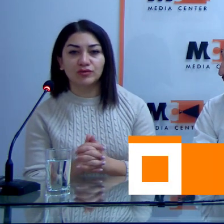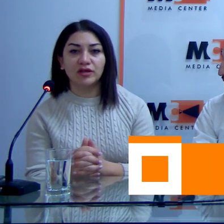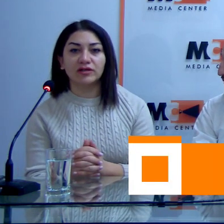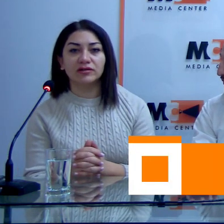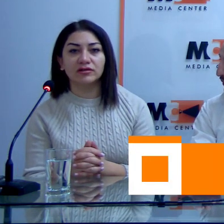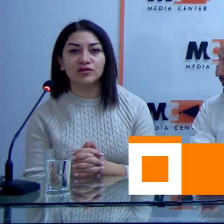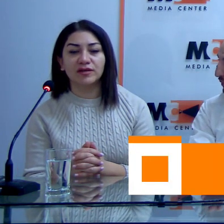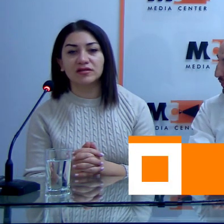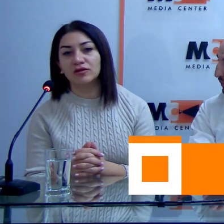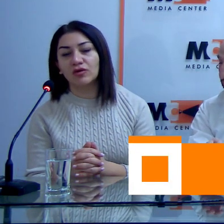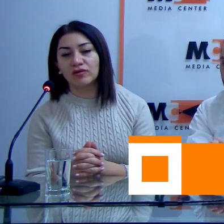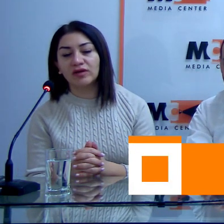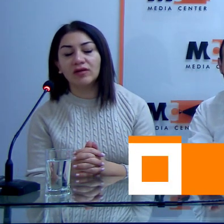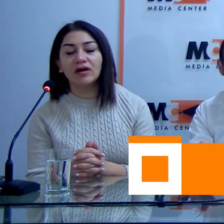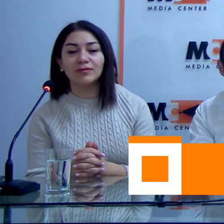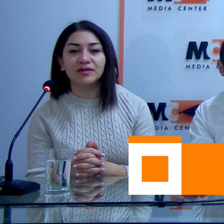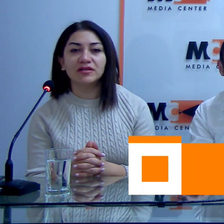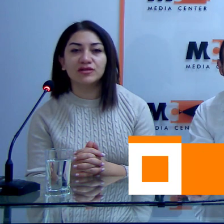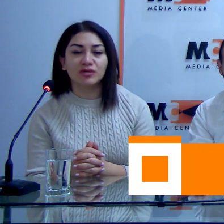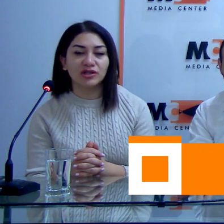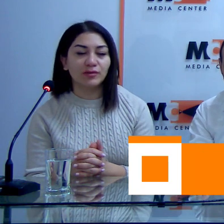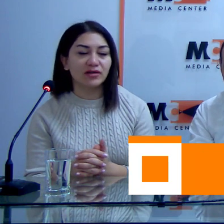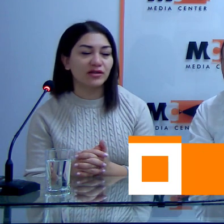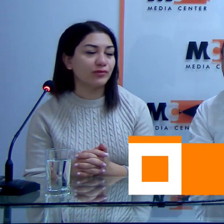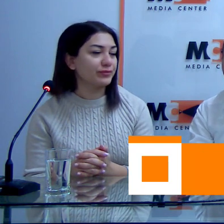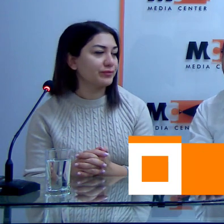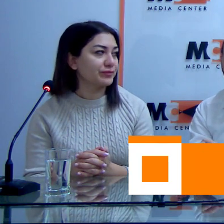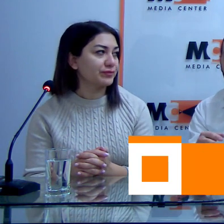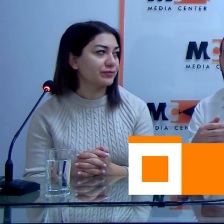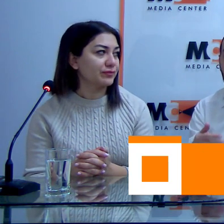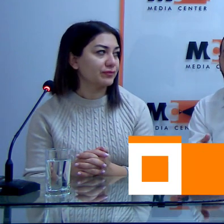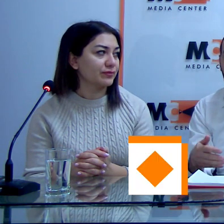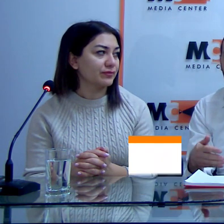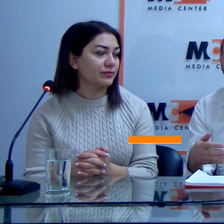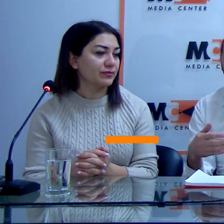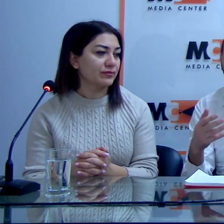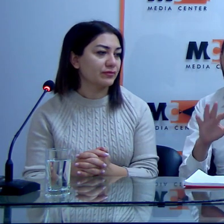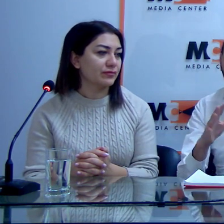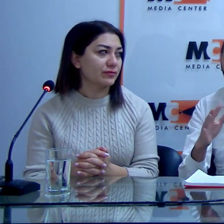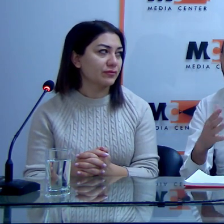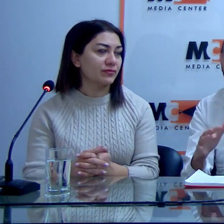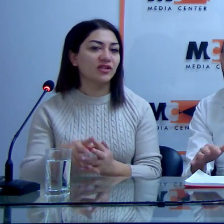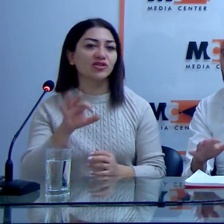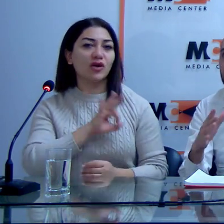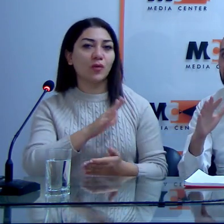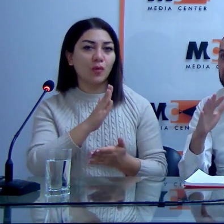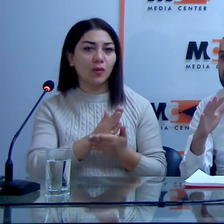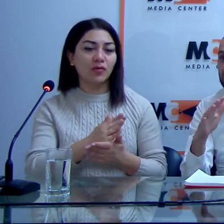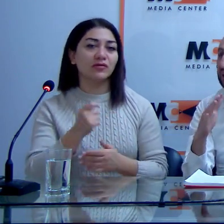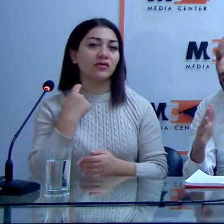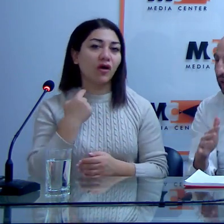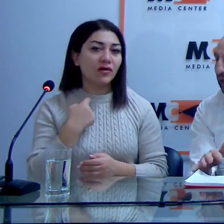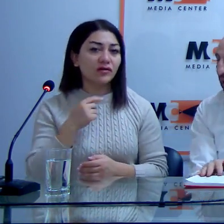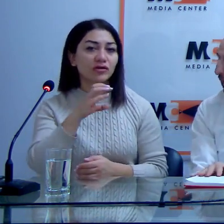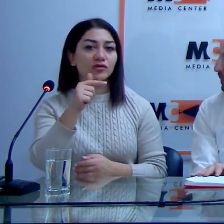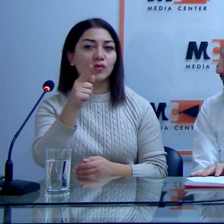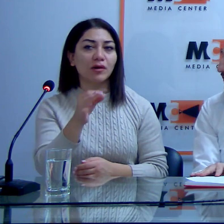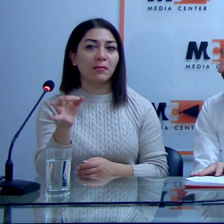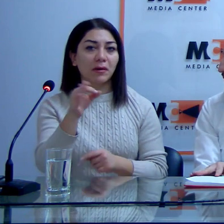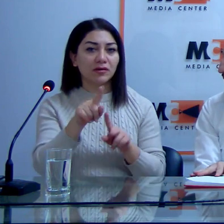Շահարուներ ունենք ինչպես Լոռիվիա, այնպես էլ Սյունիքի մարզերում։ Դրանք ավելակերի տաճայթը